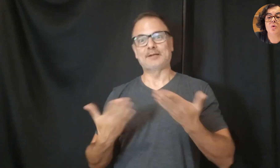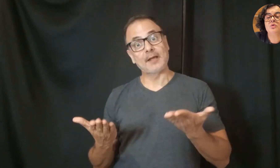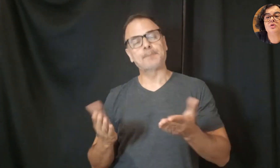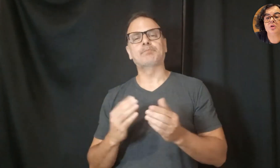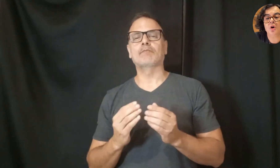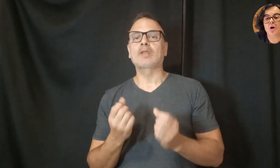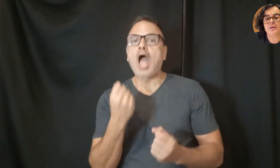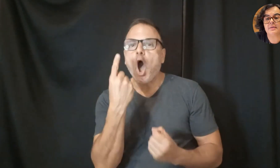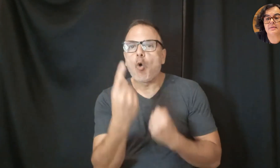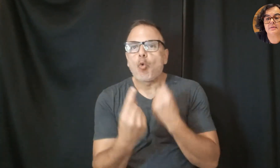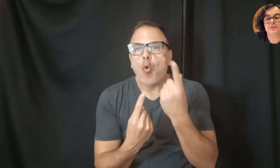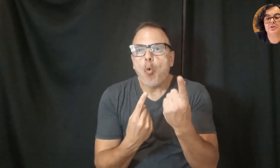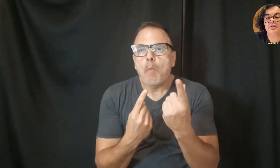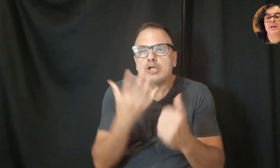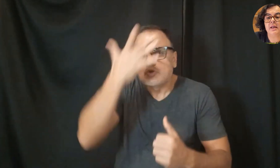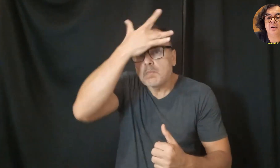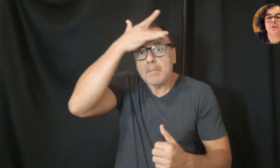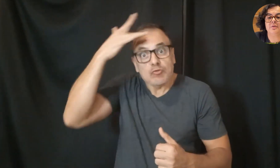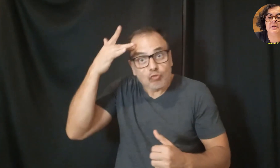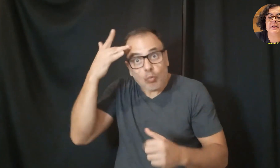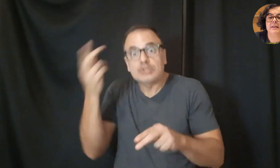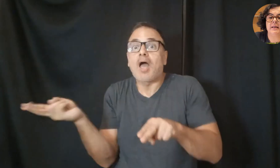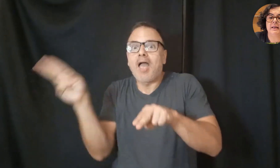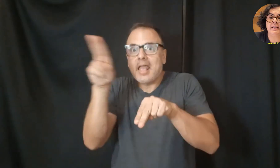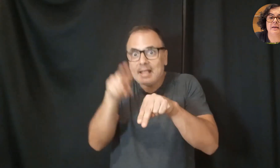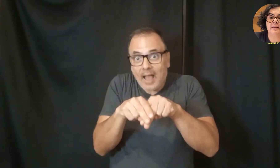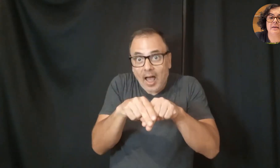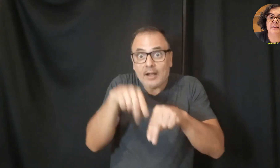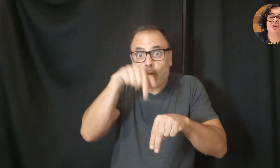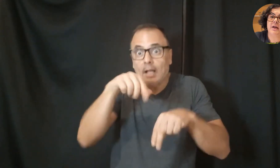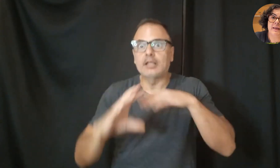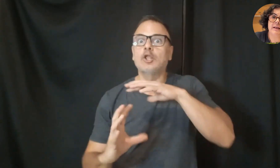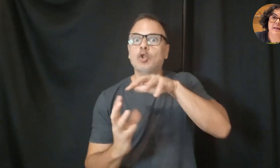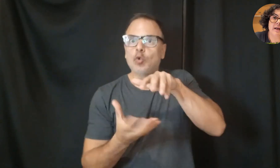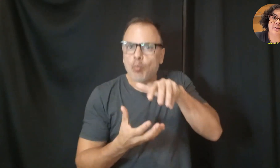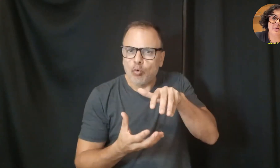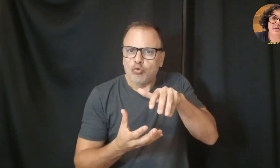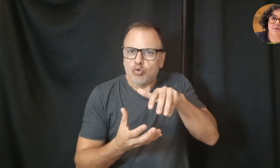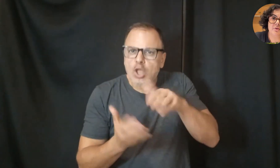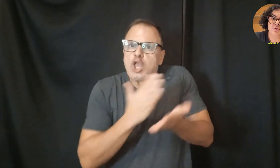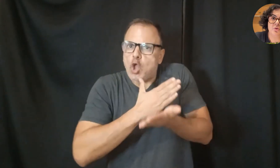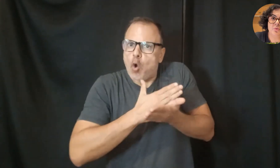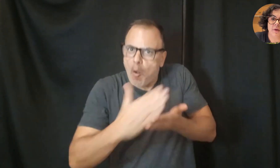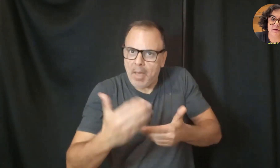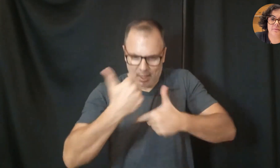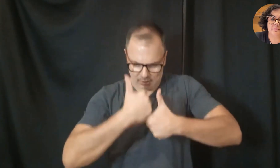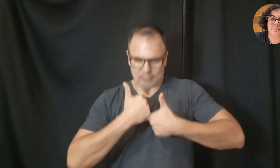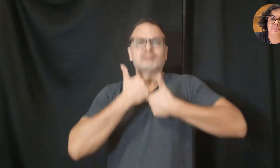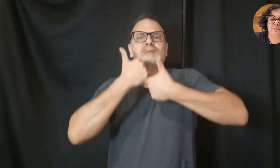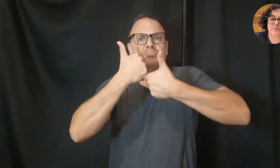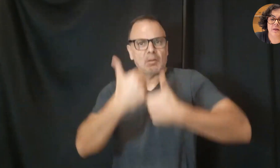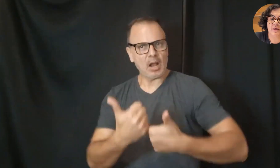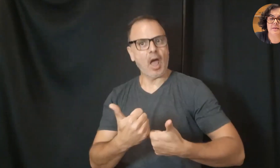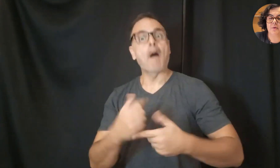Alguns de nós chegam à vida terrena já inclinados a serviço do bem. São